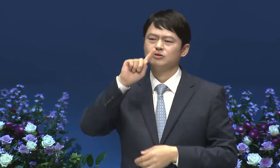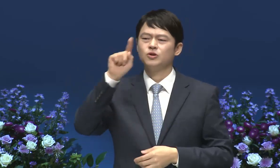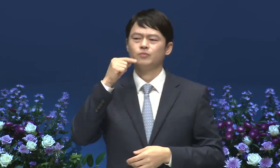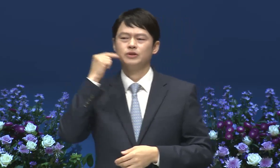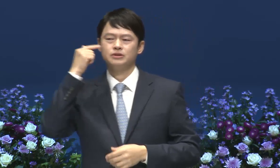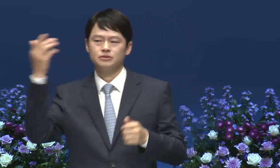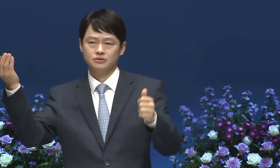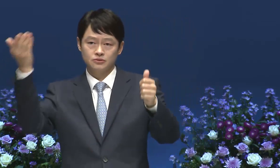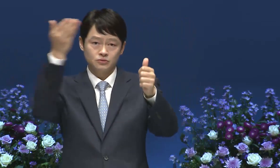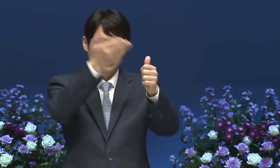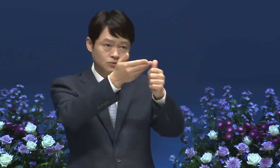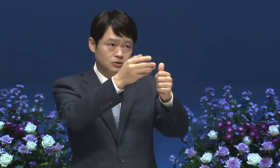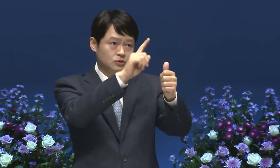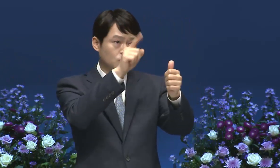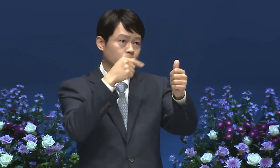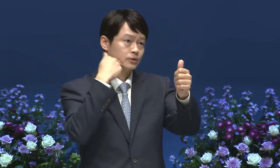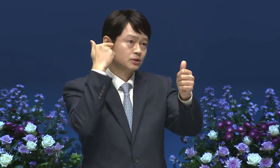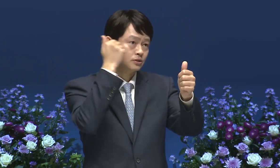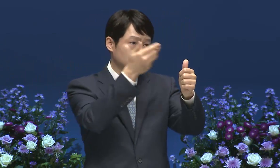들으면서 또 정원주 목사님 메시지를 들으면서